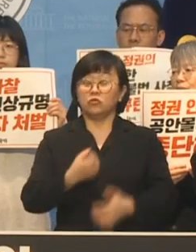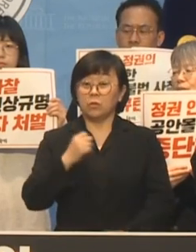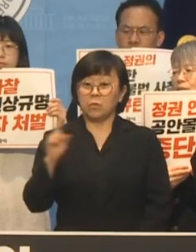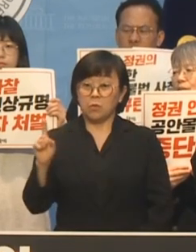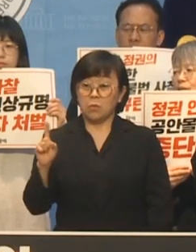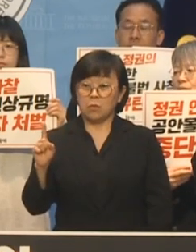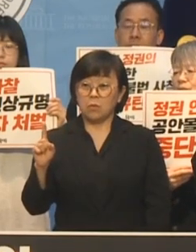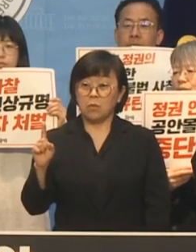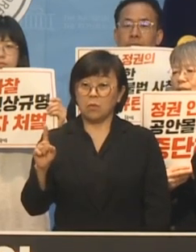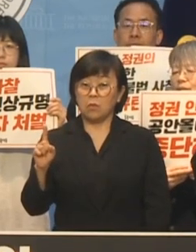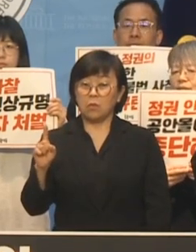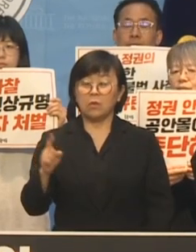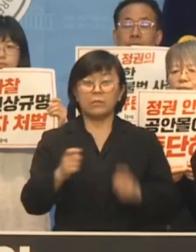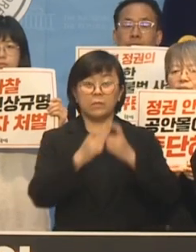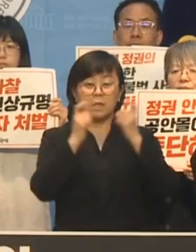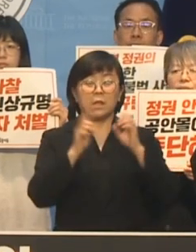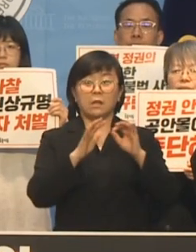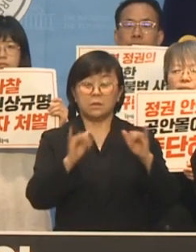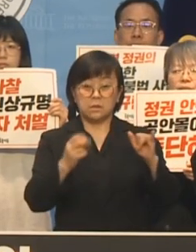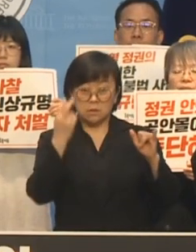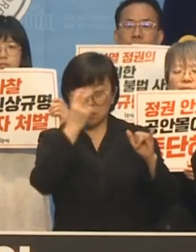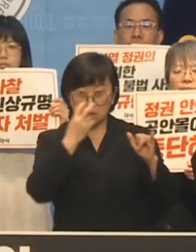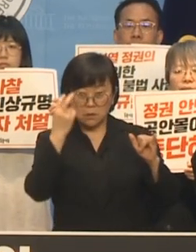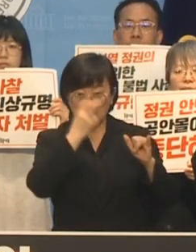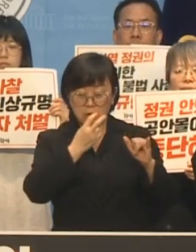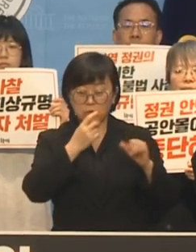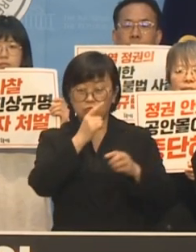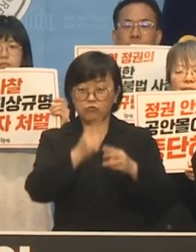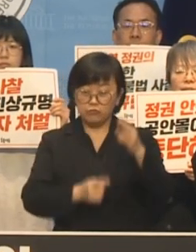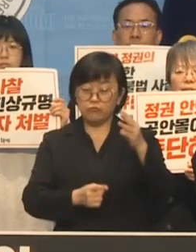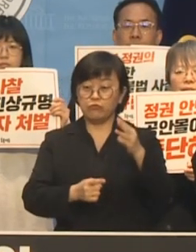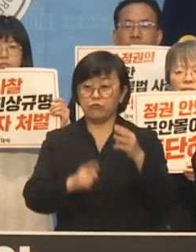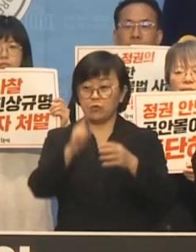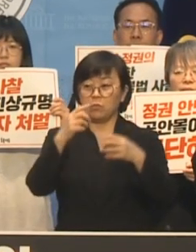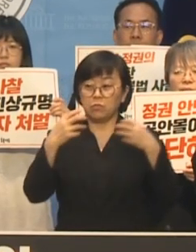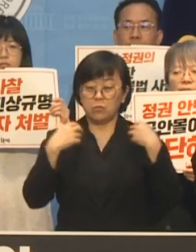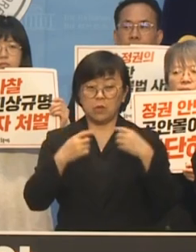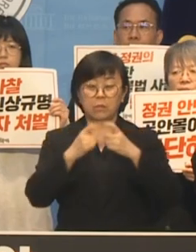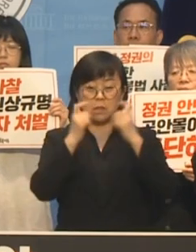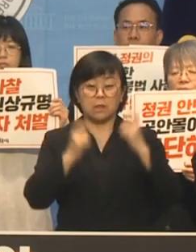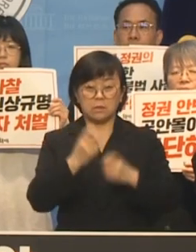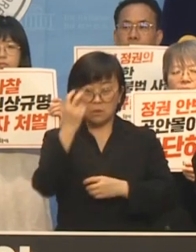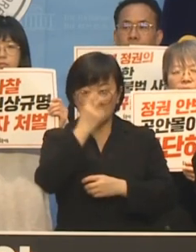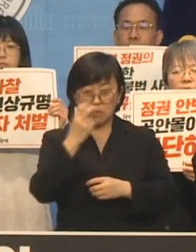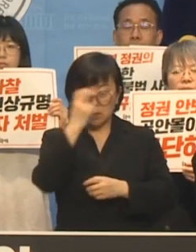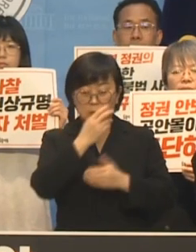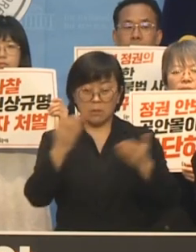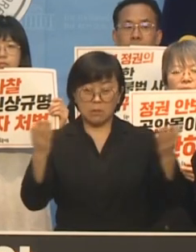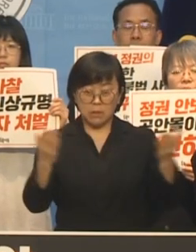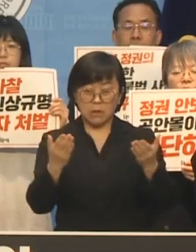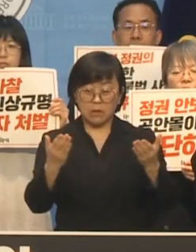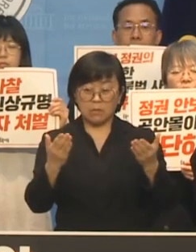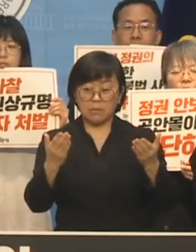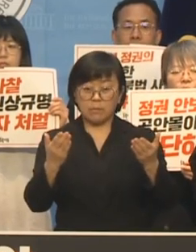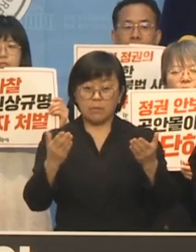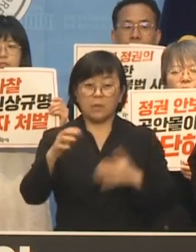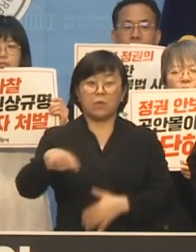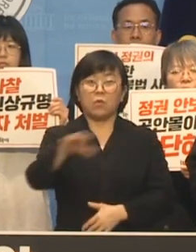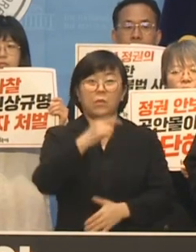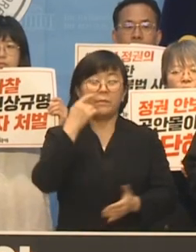충격적인 민간인 사찰, 윤석열 정부의 민간인 사찰 사건이 현장에서